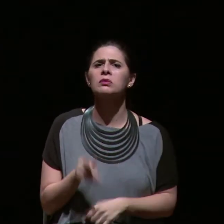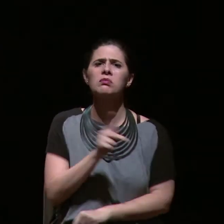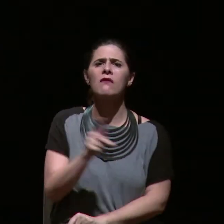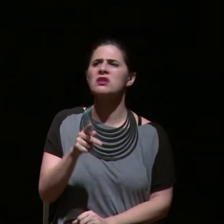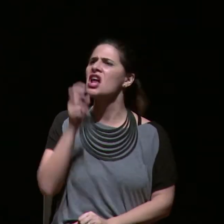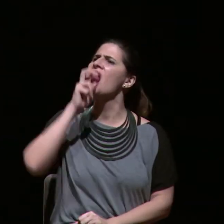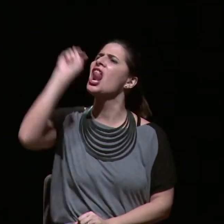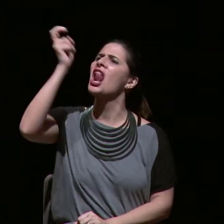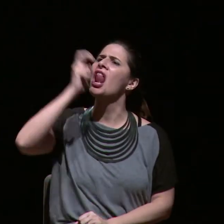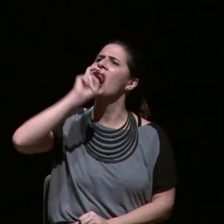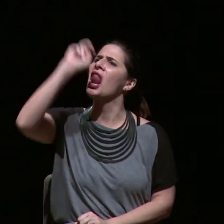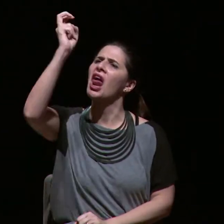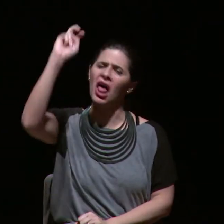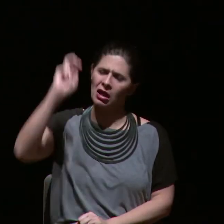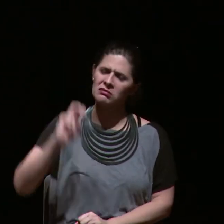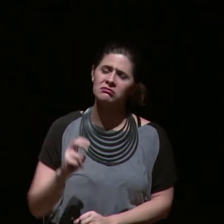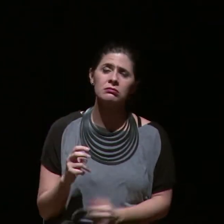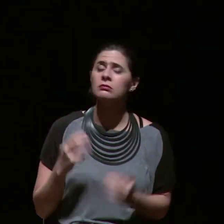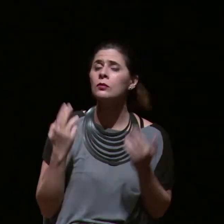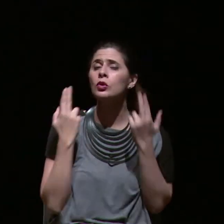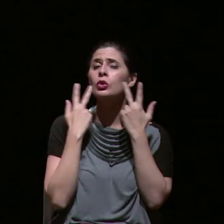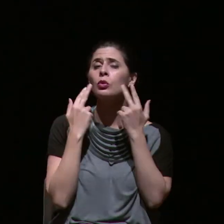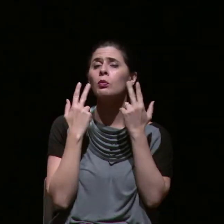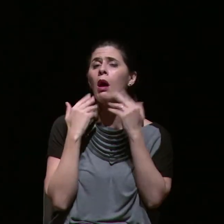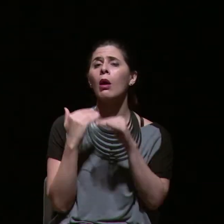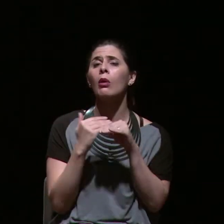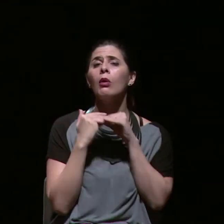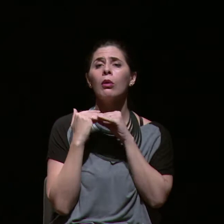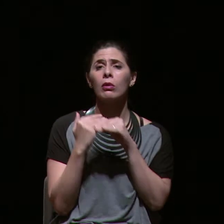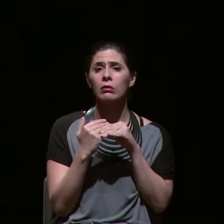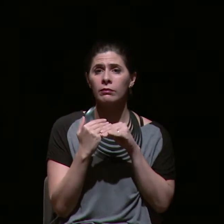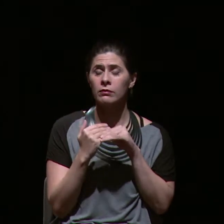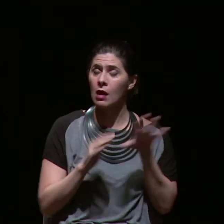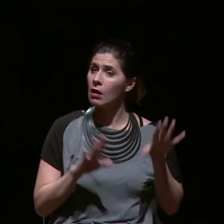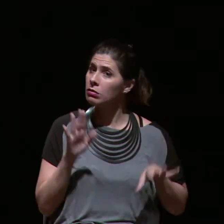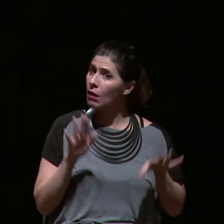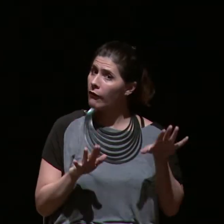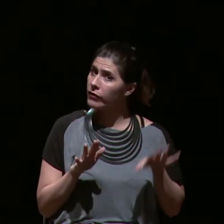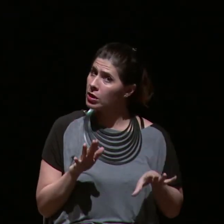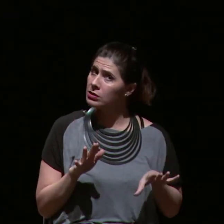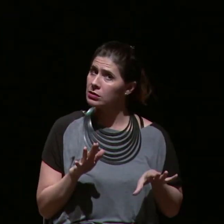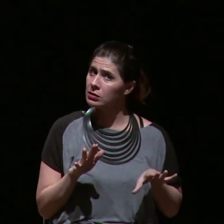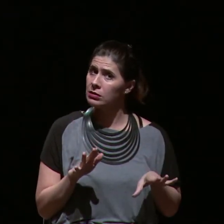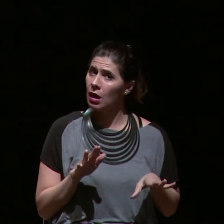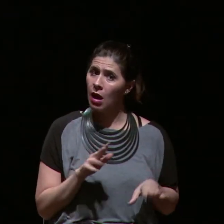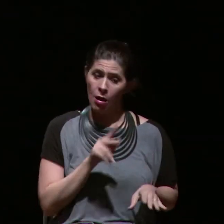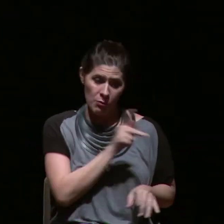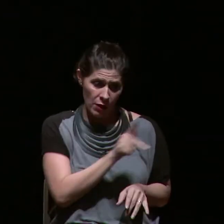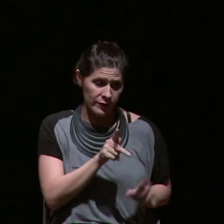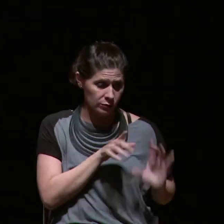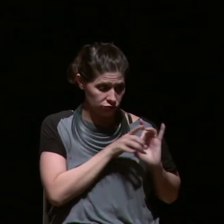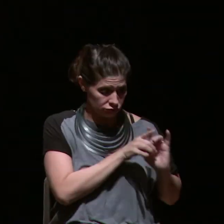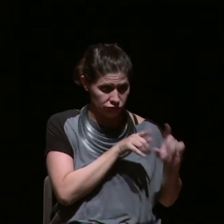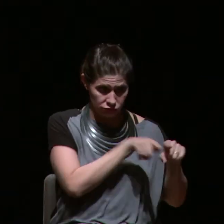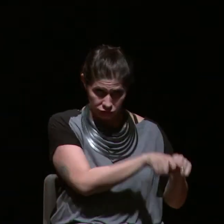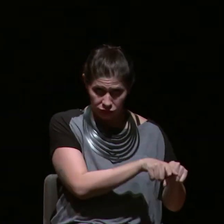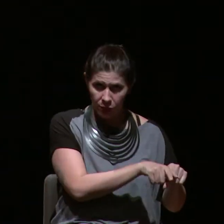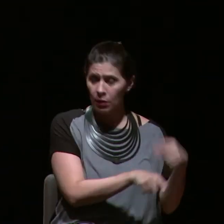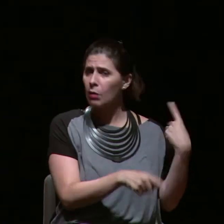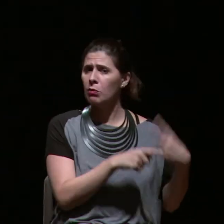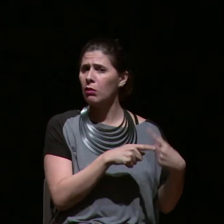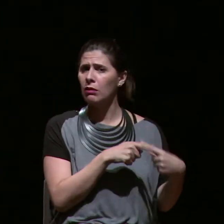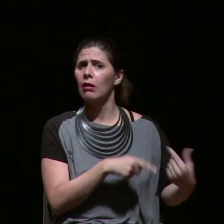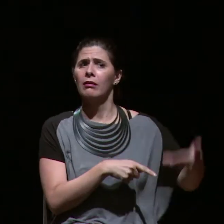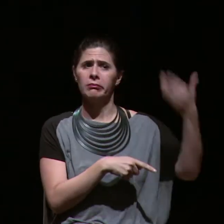professores e alunos. Ou talvez estes elos de ligação entre nós, professores, se devam ao fato de compartilharmos durante as nossas